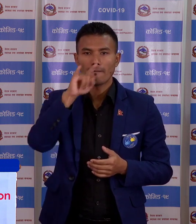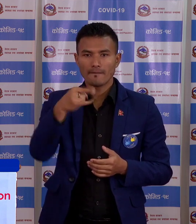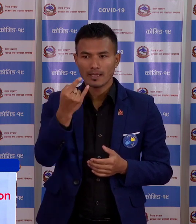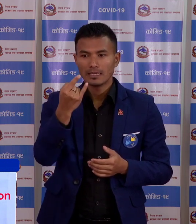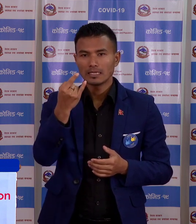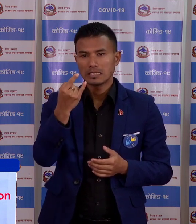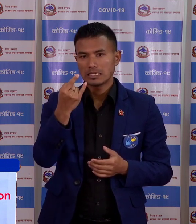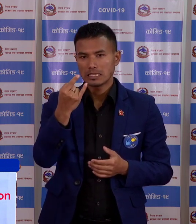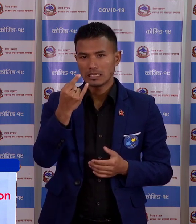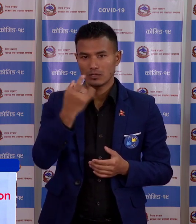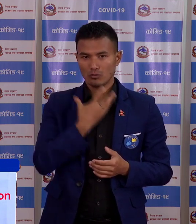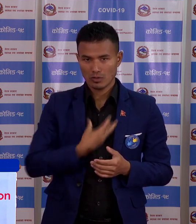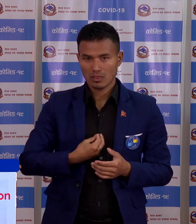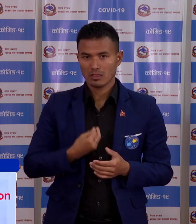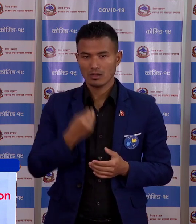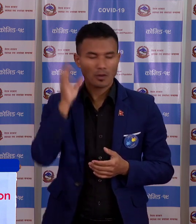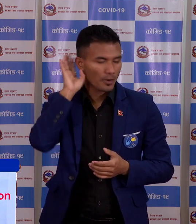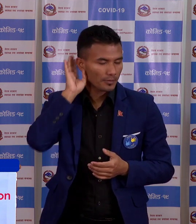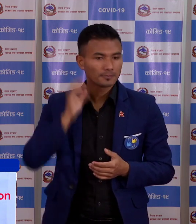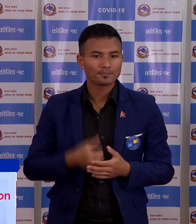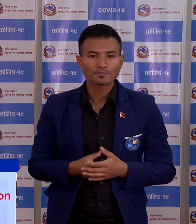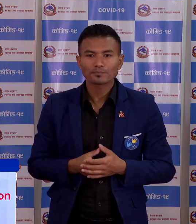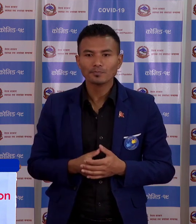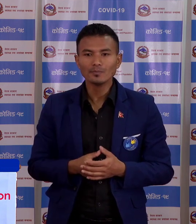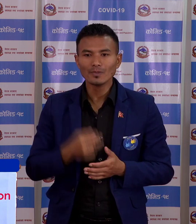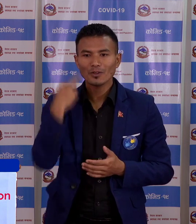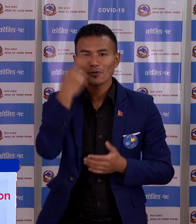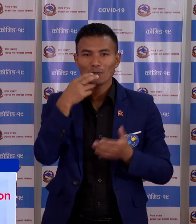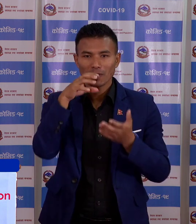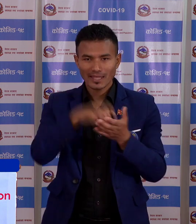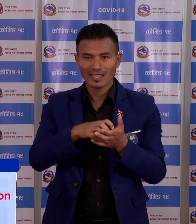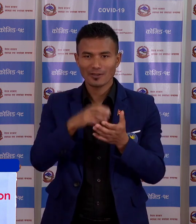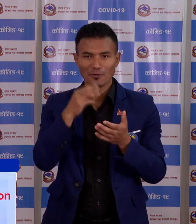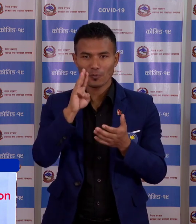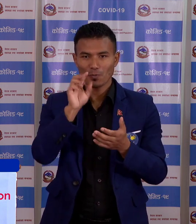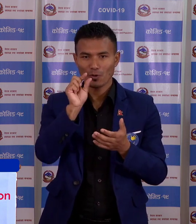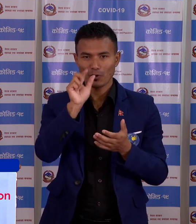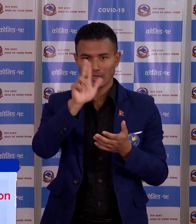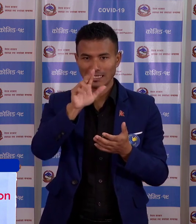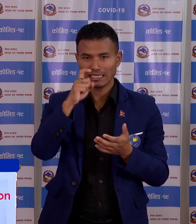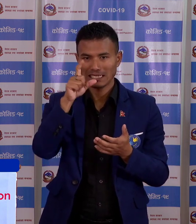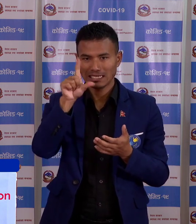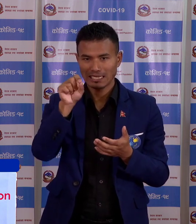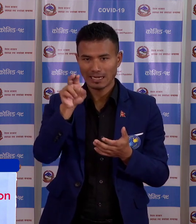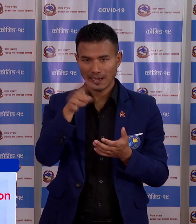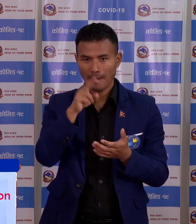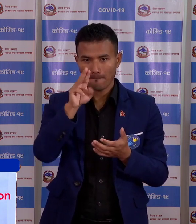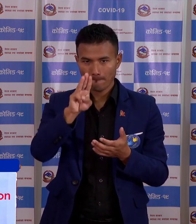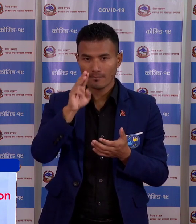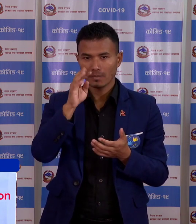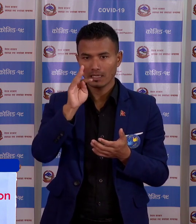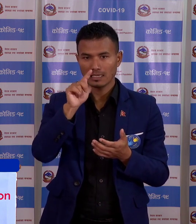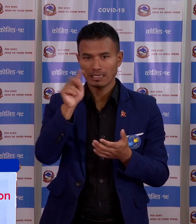दुखत खबर रुपन देहेको मनी ग्राम इस्तित क्रीम्शन अस्पताल को सगन